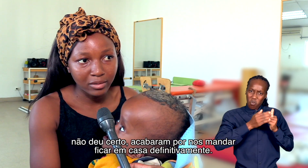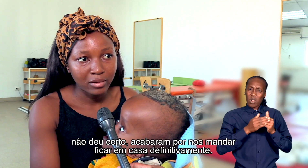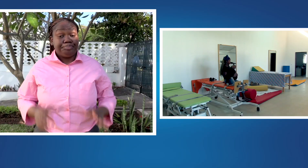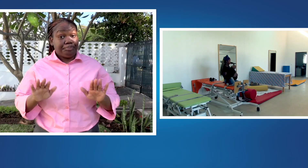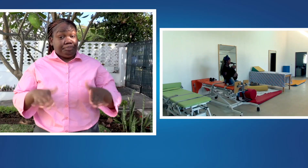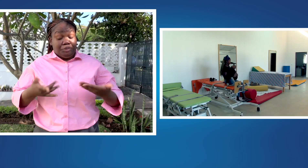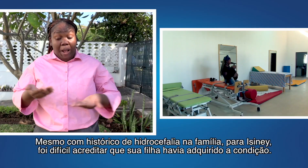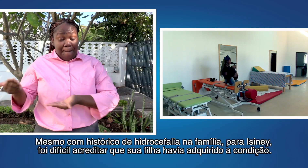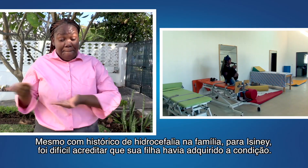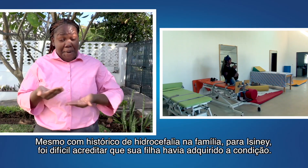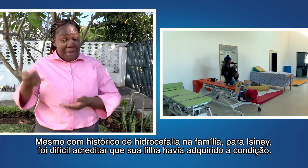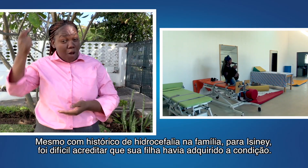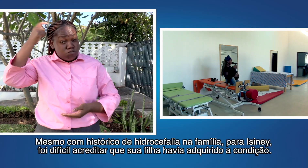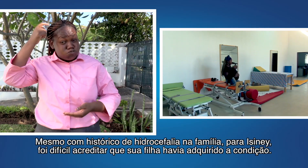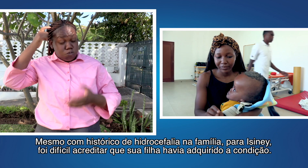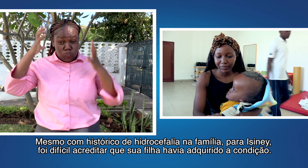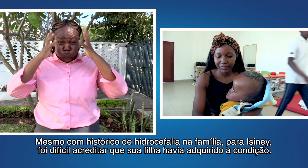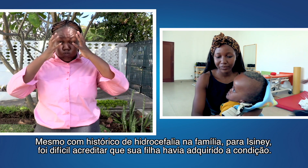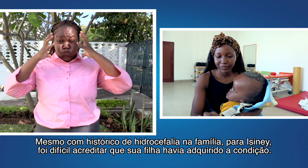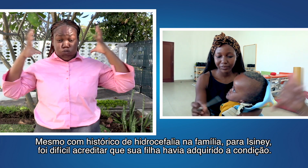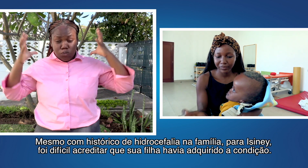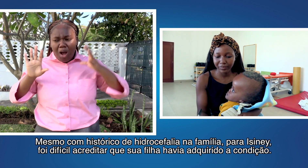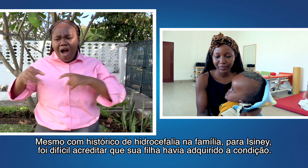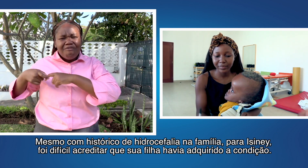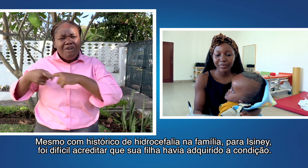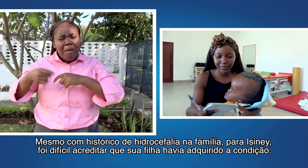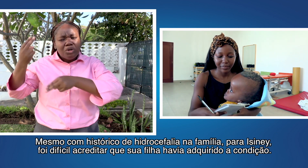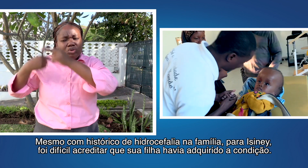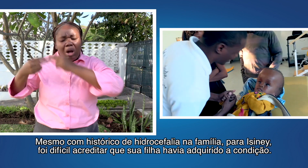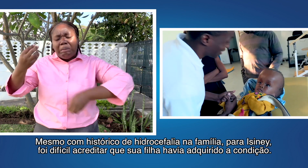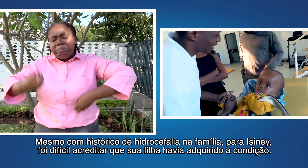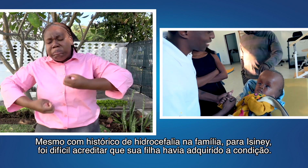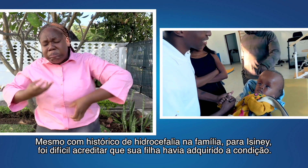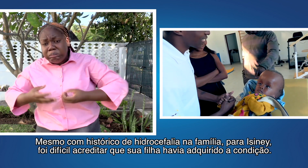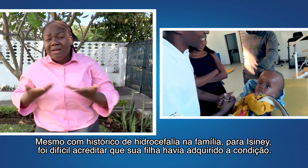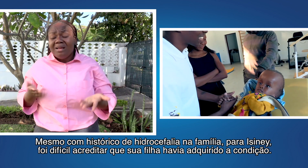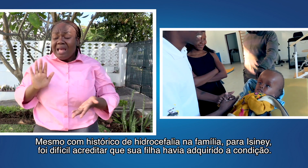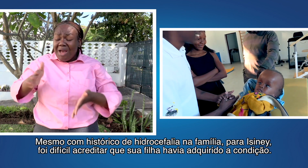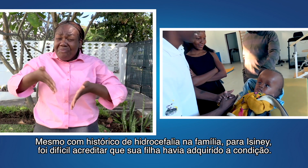casa. Mesmo com o histórico de hidrocefalia na família, para